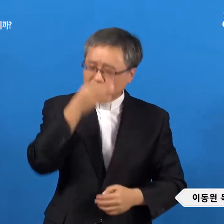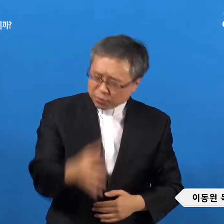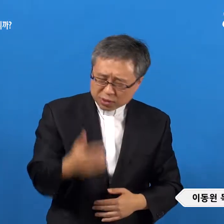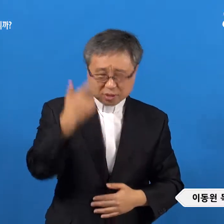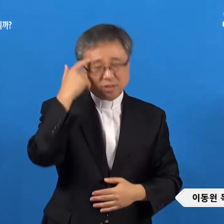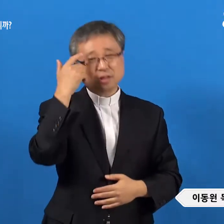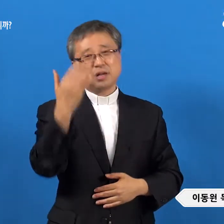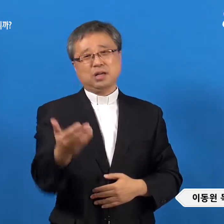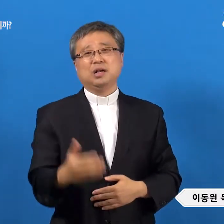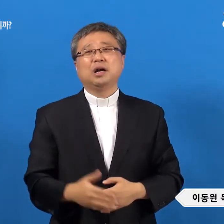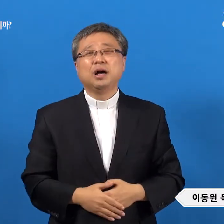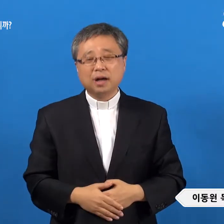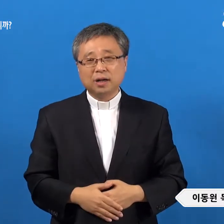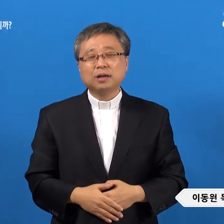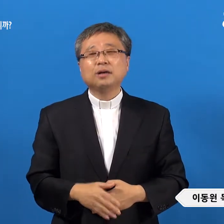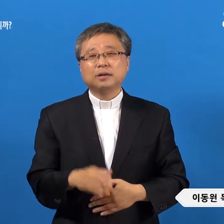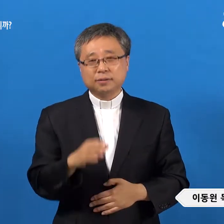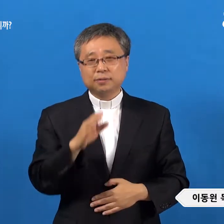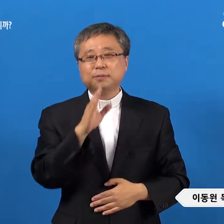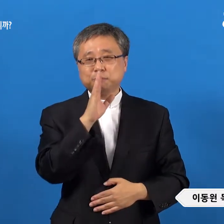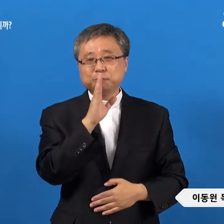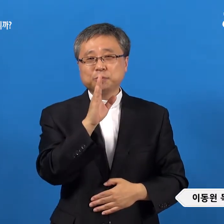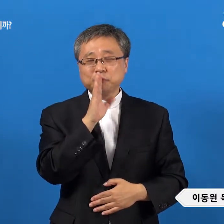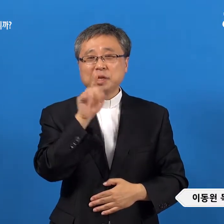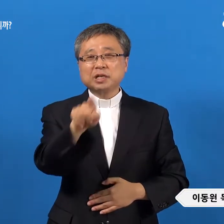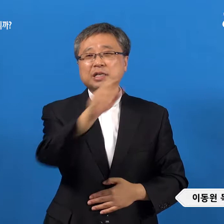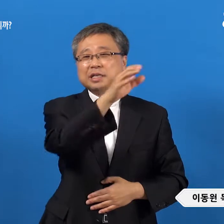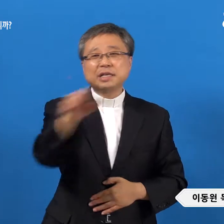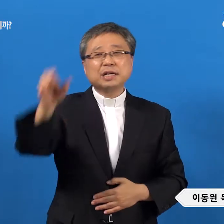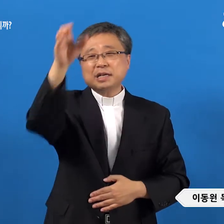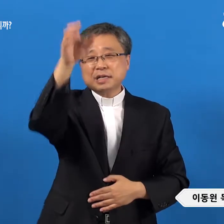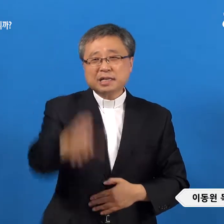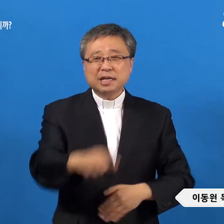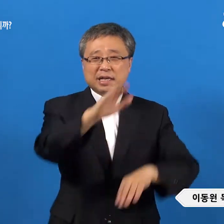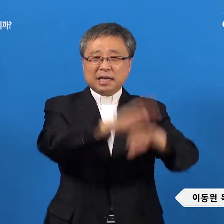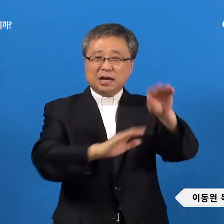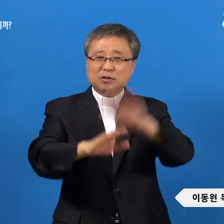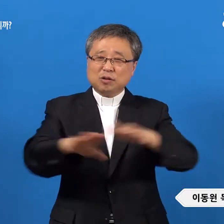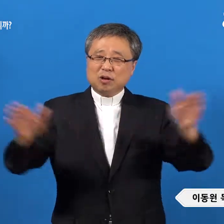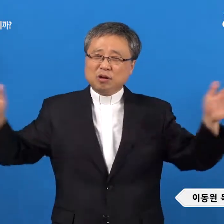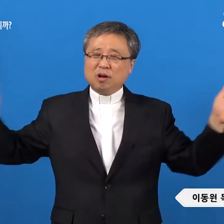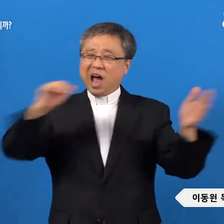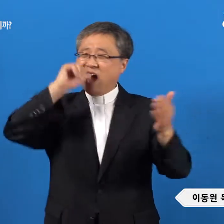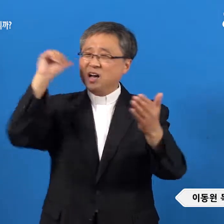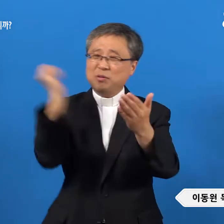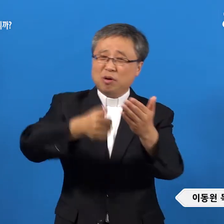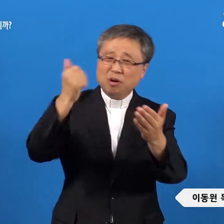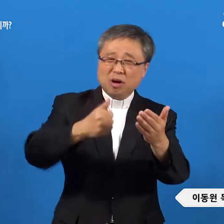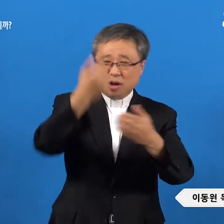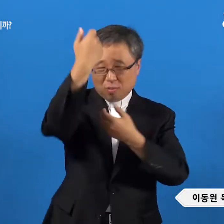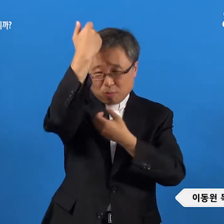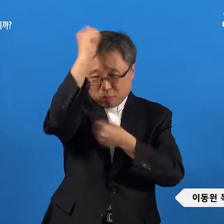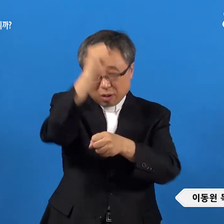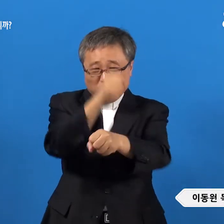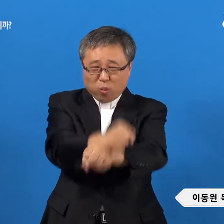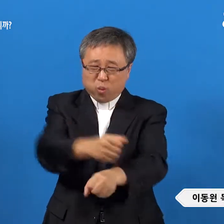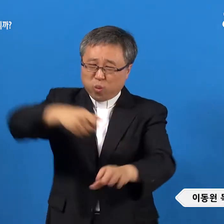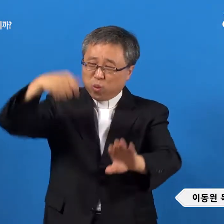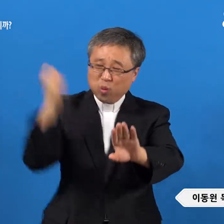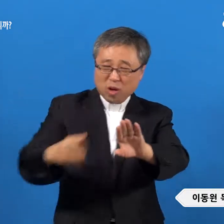힘드셨을까요? 네. 그 십자가의 양손에 못을 박히시고 발에 못을 박히시고 옆구리에